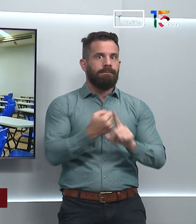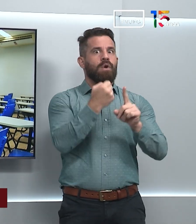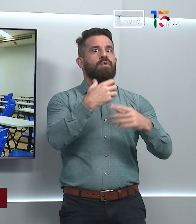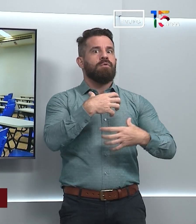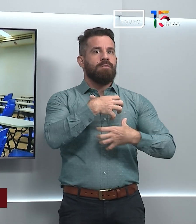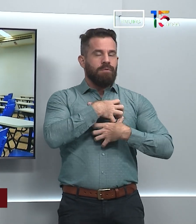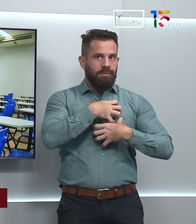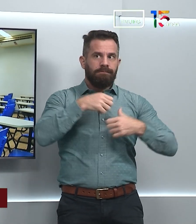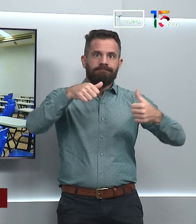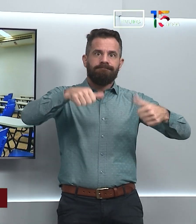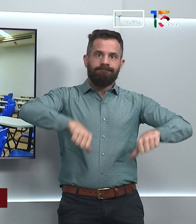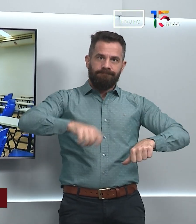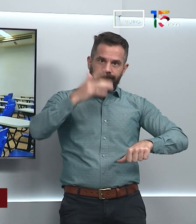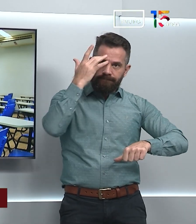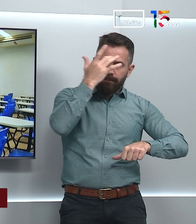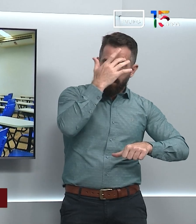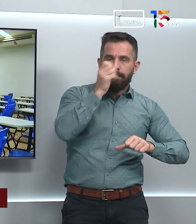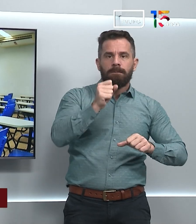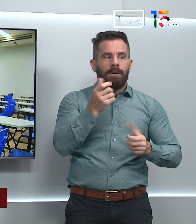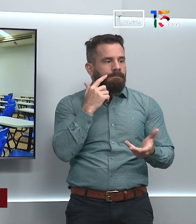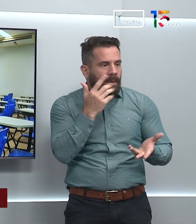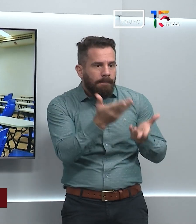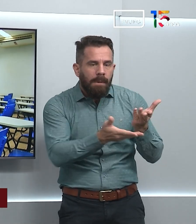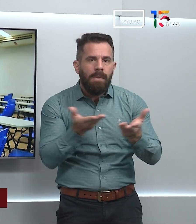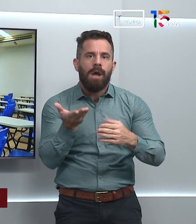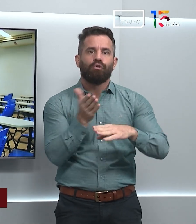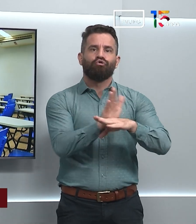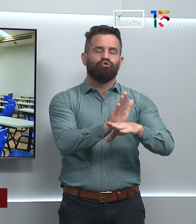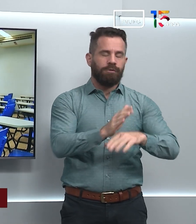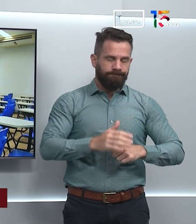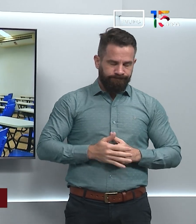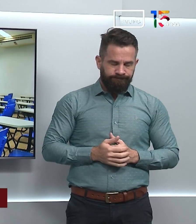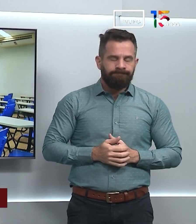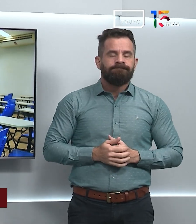realidade. Volto com vocês no estúdio.